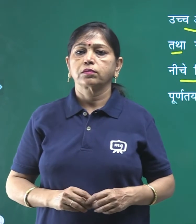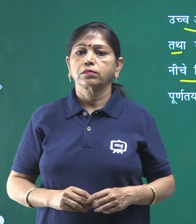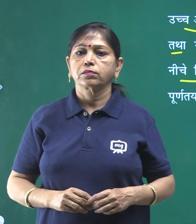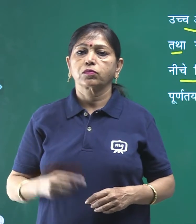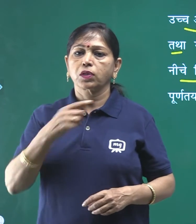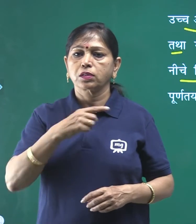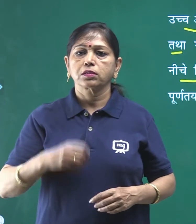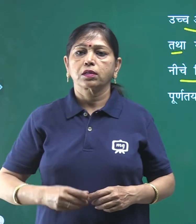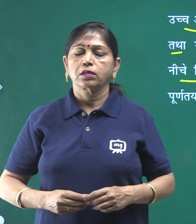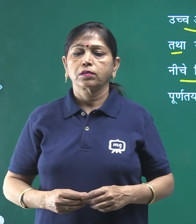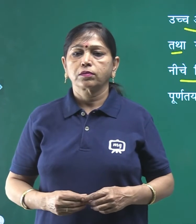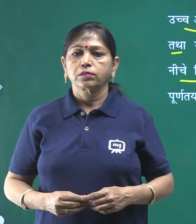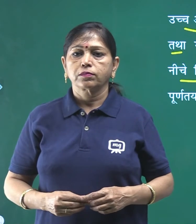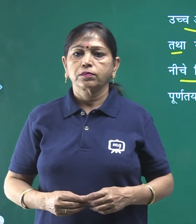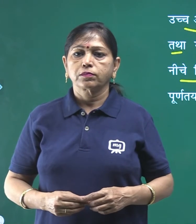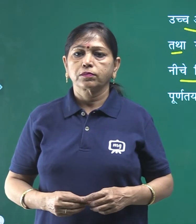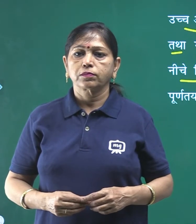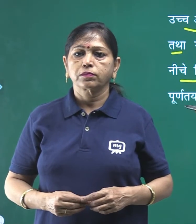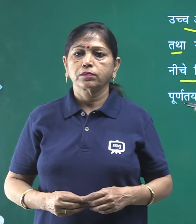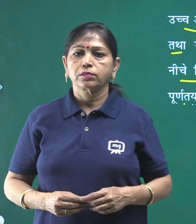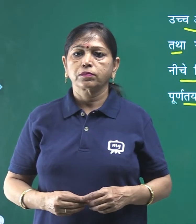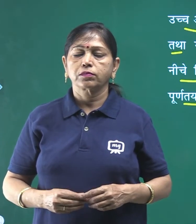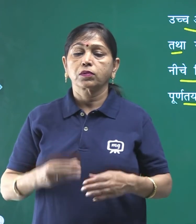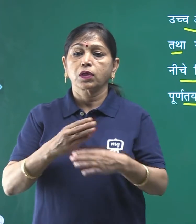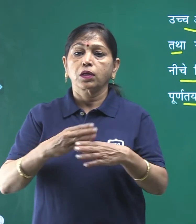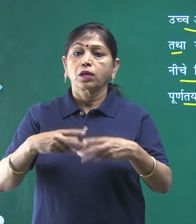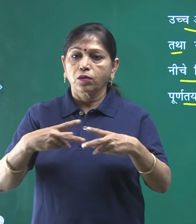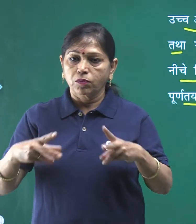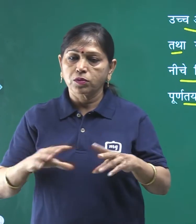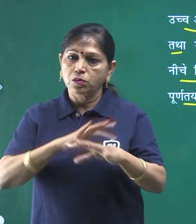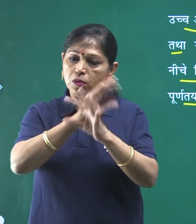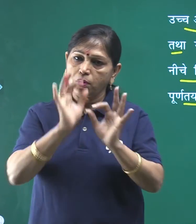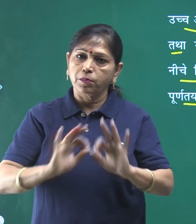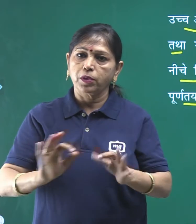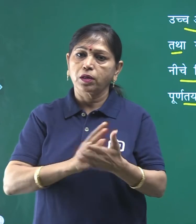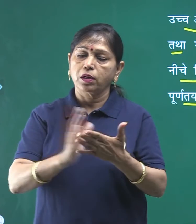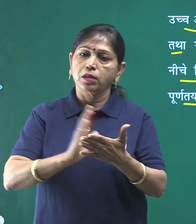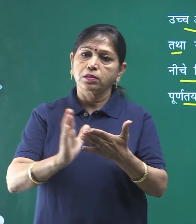इस प्रकार वस्तु पूर्णतया साफ हो जाती है।